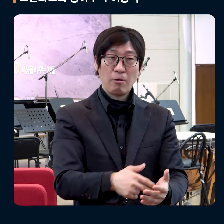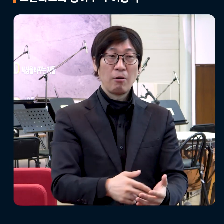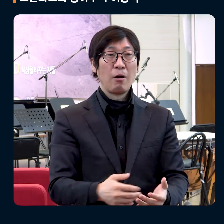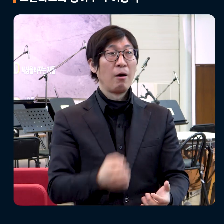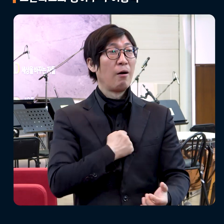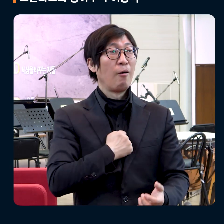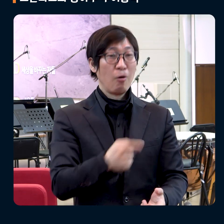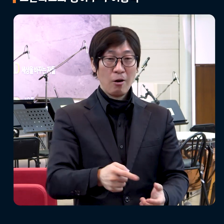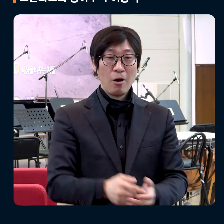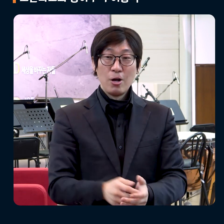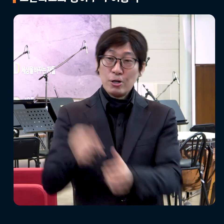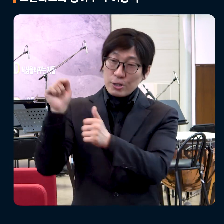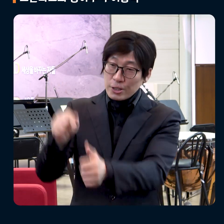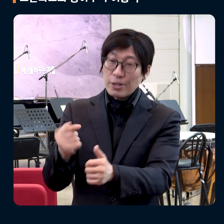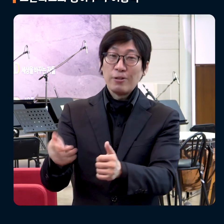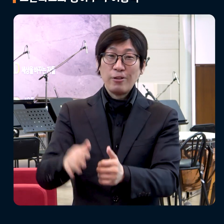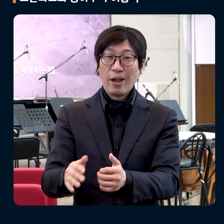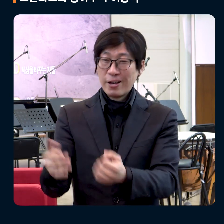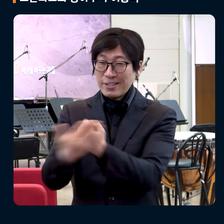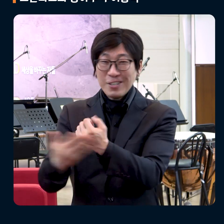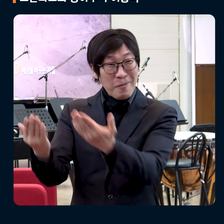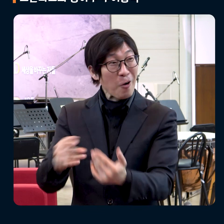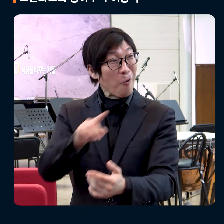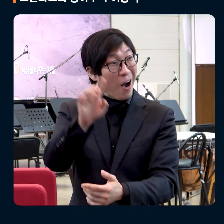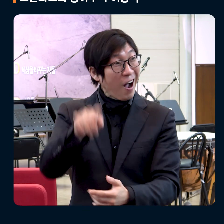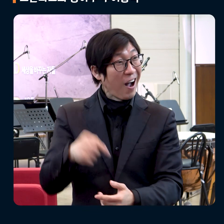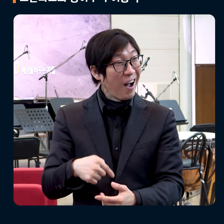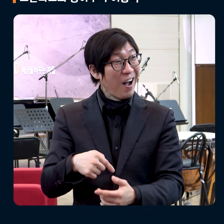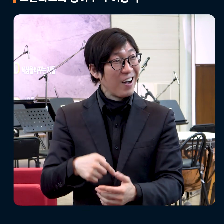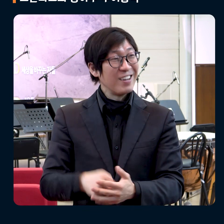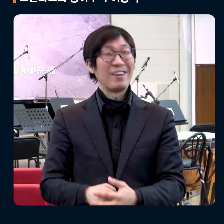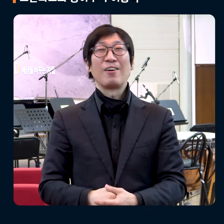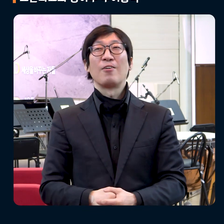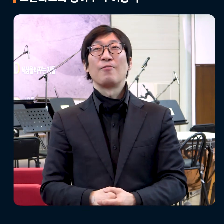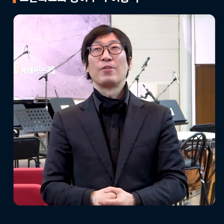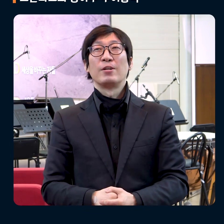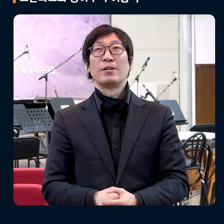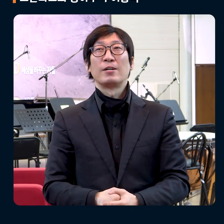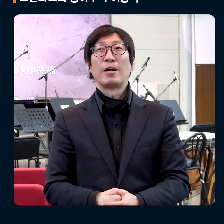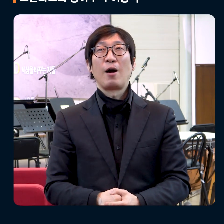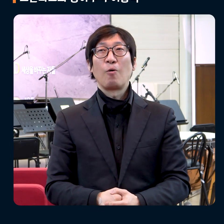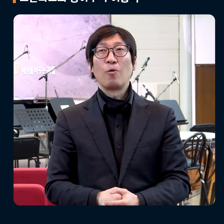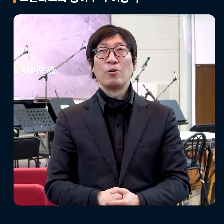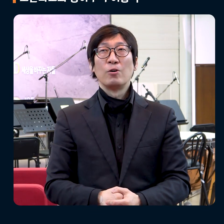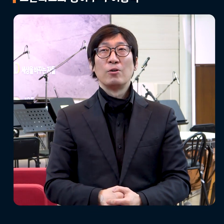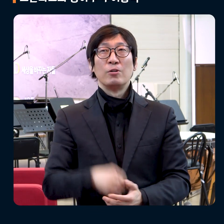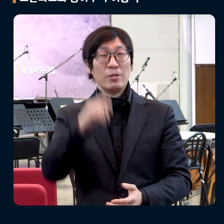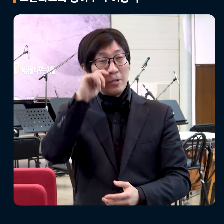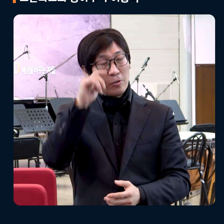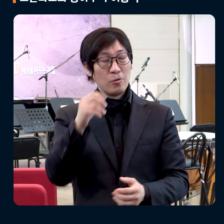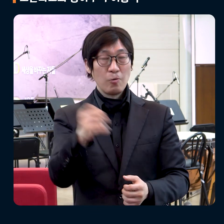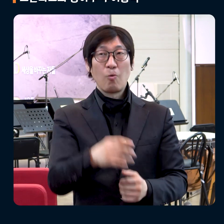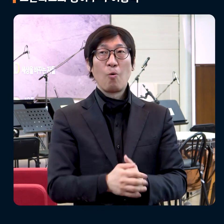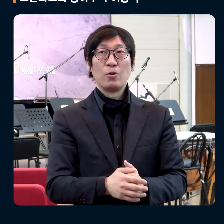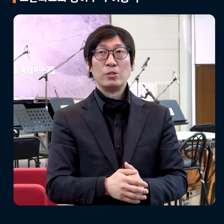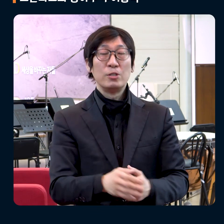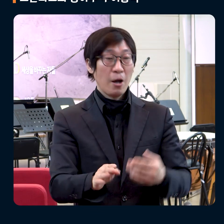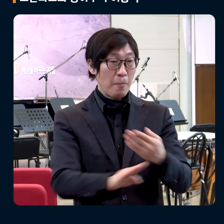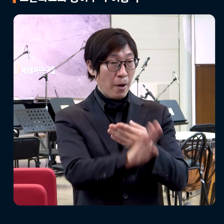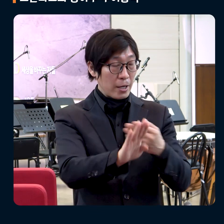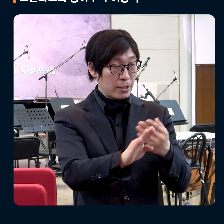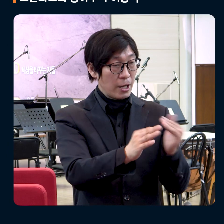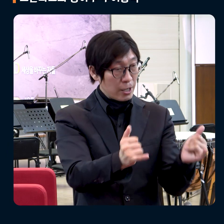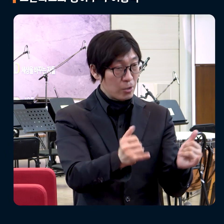그러면서 이놈들 봐라, 그러면서 이게 보통 일이 아니거든요. 이러다가는 자기들 당국자들이나